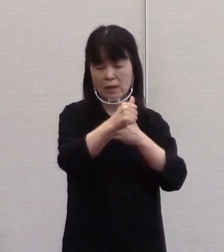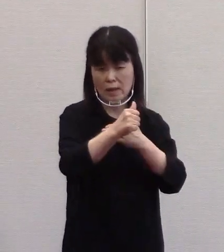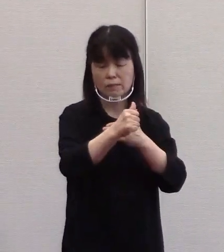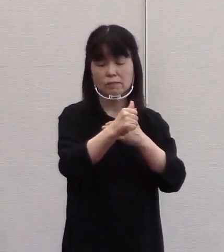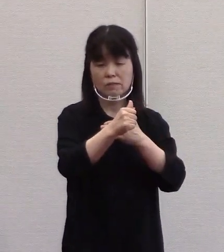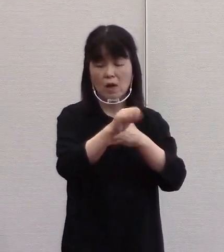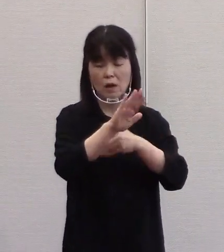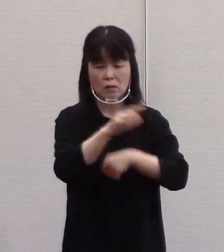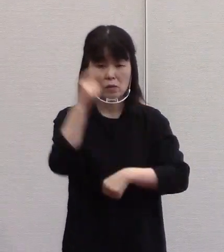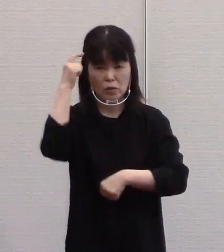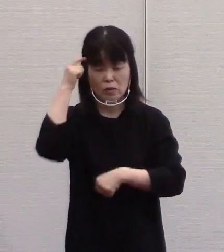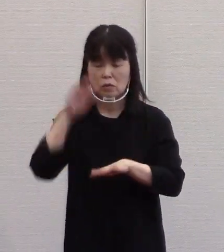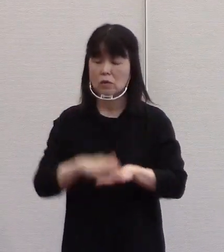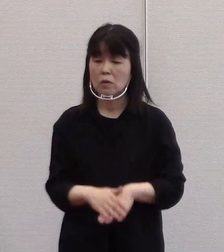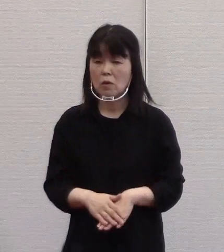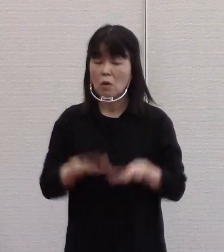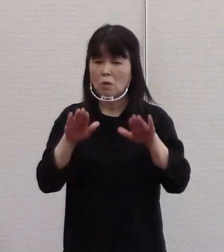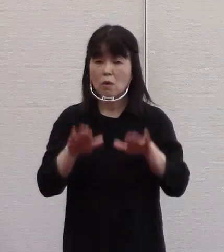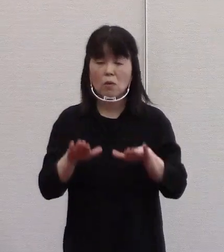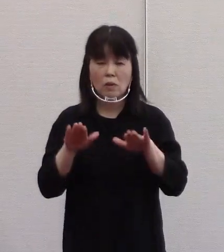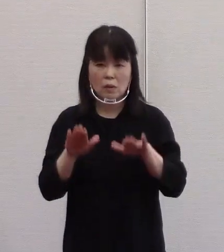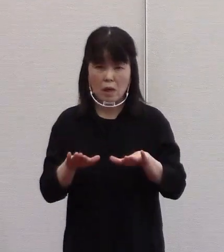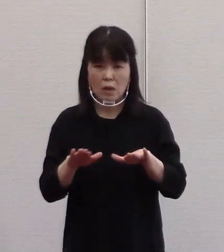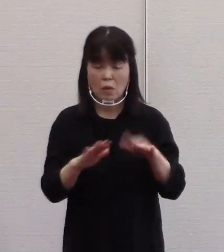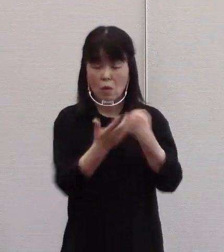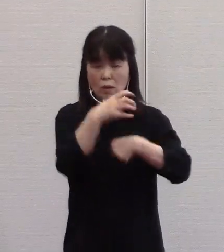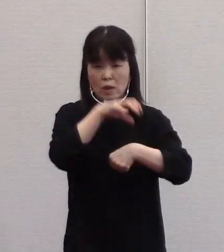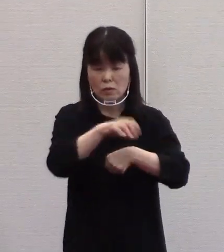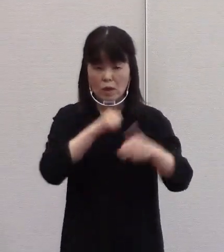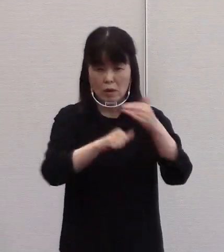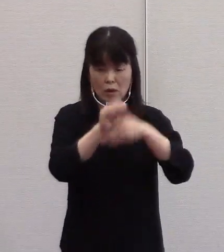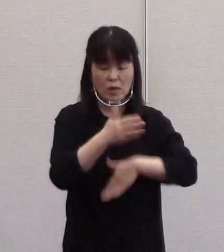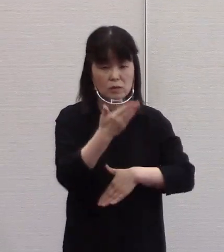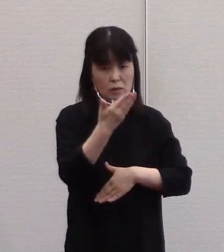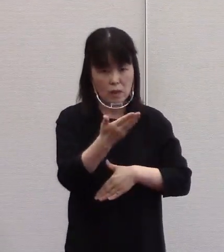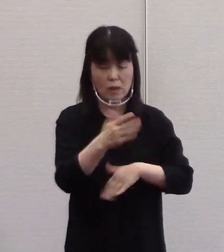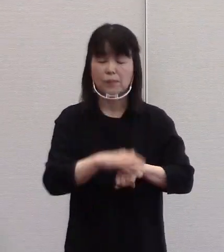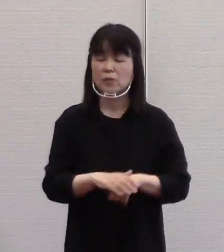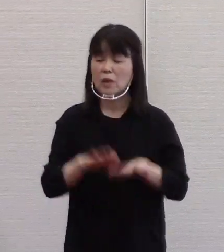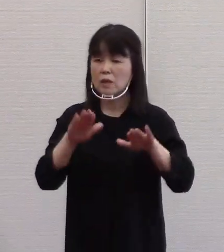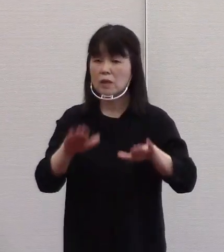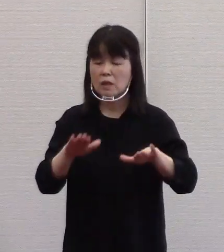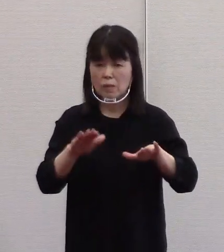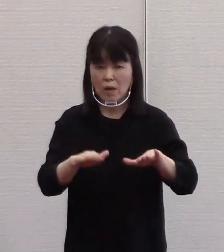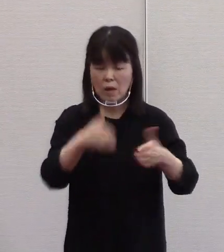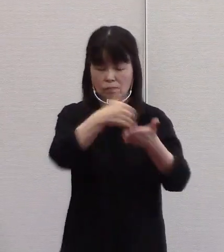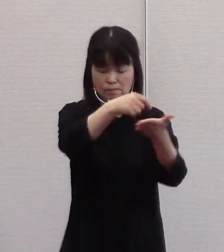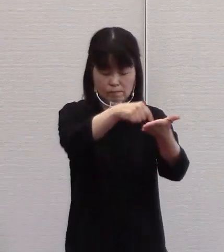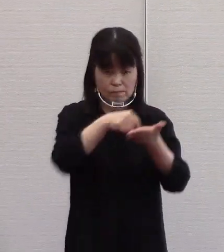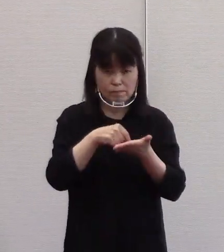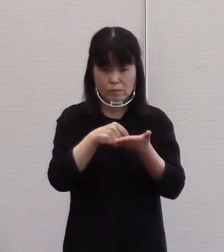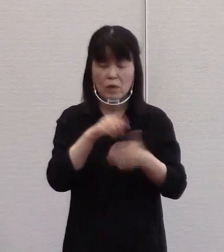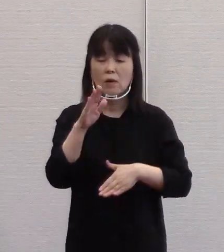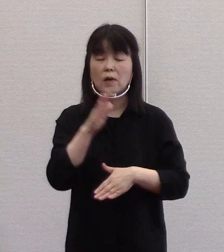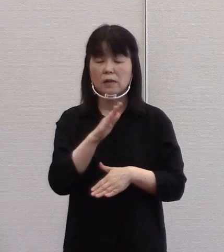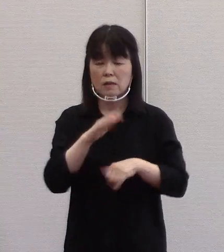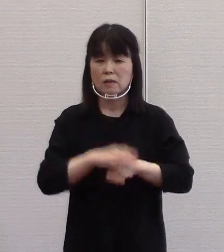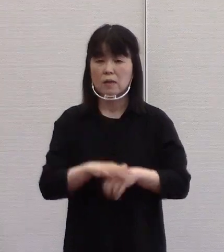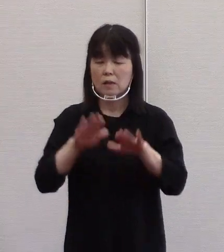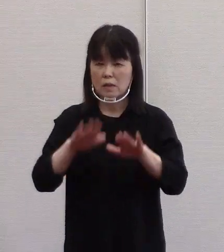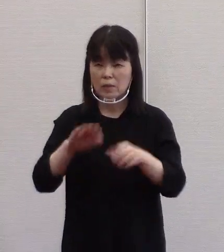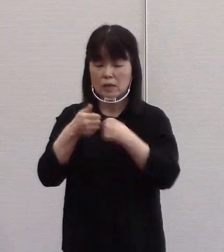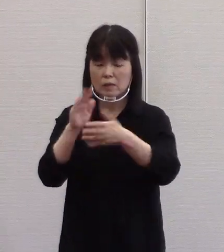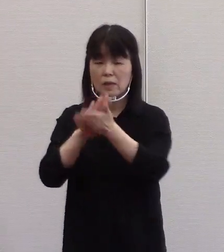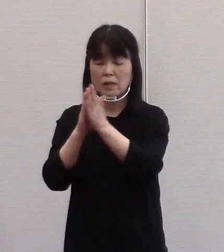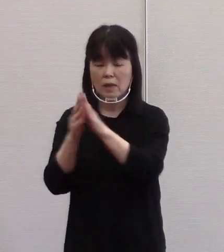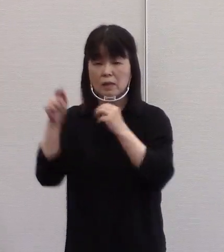て、今回については何のところその動きはない。 そうですね、要請がないし、まあ、あの県が出雲保健所へ、